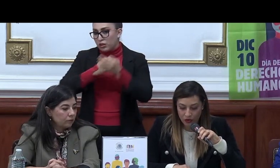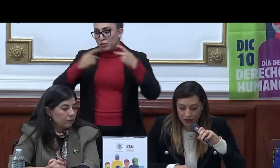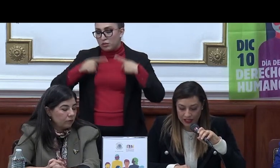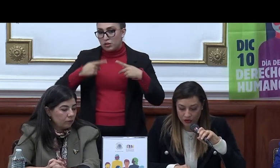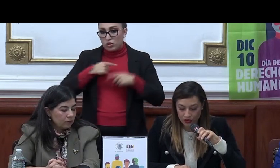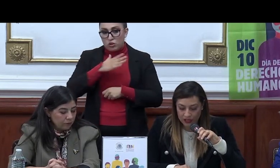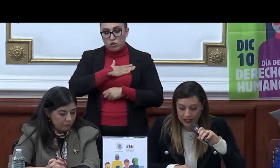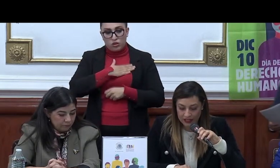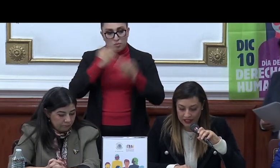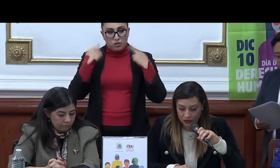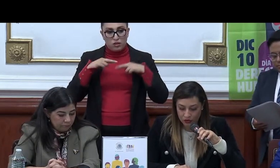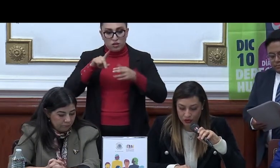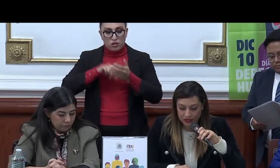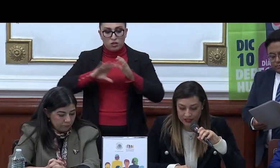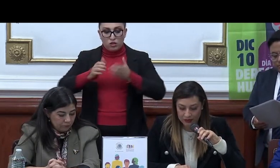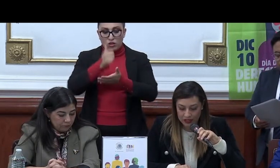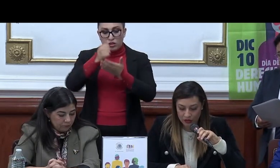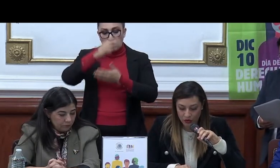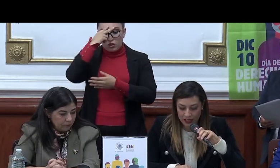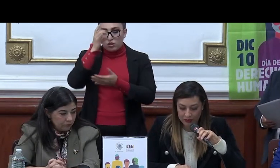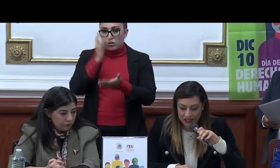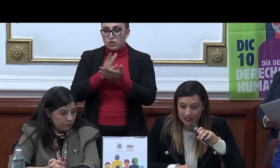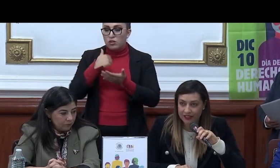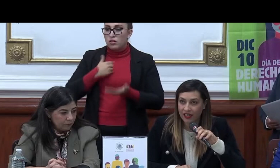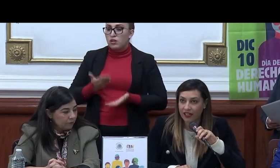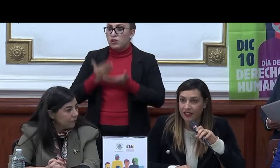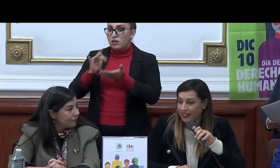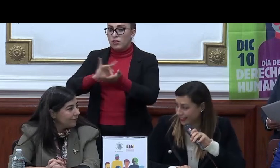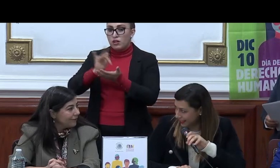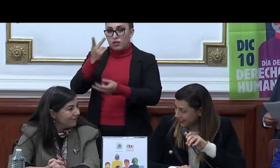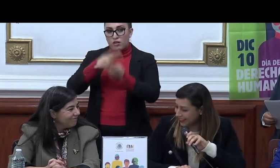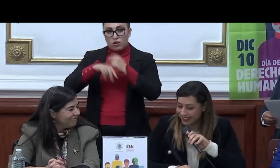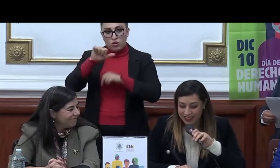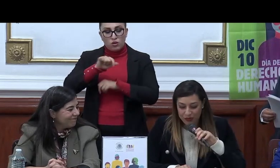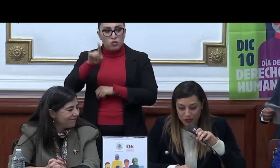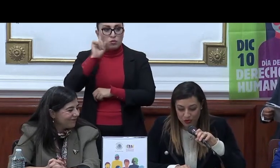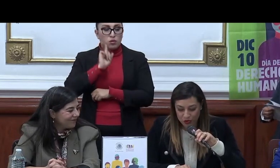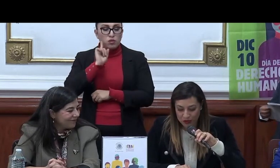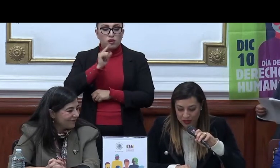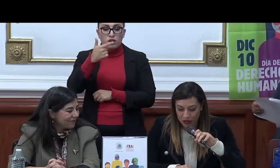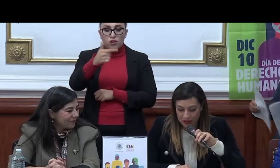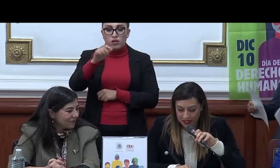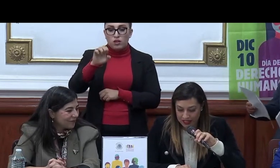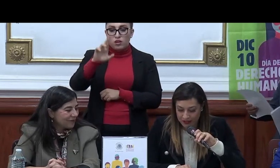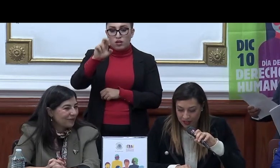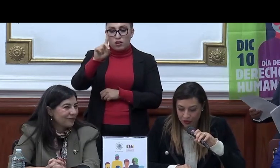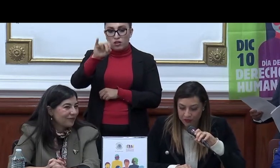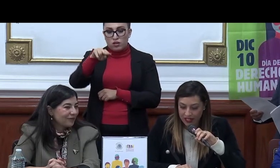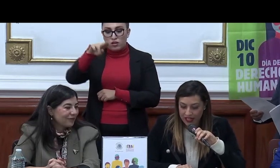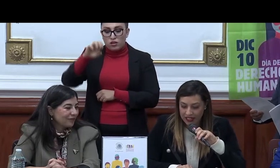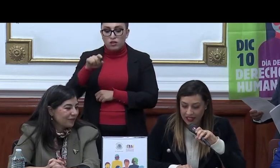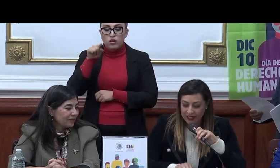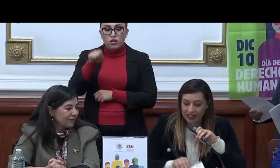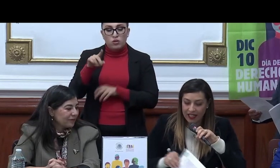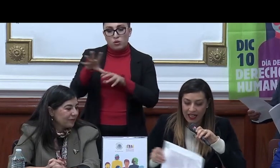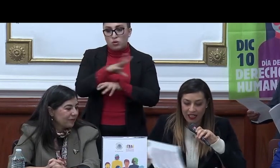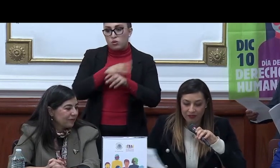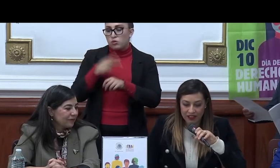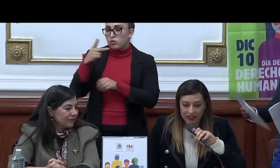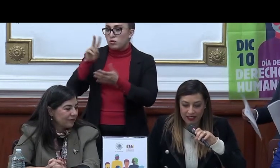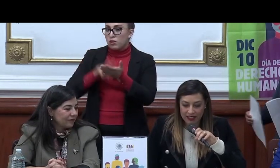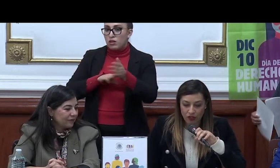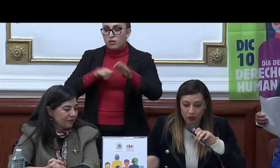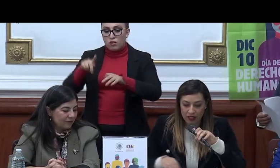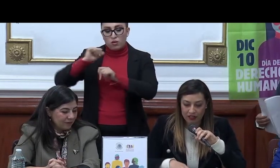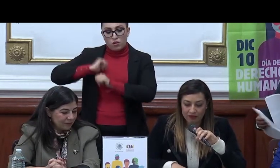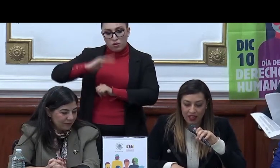de este Congreso, reitero nuestro agradecimiento a la maestra Geraldina por su invaluable trabajo que lidera al